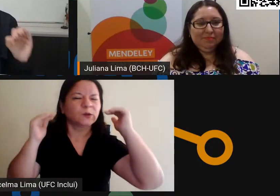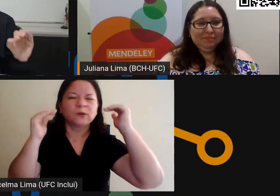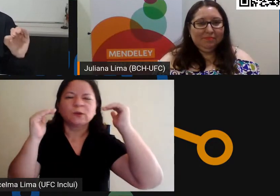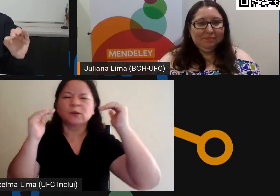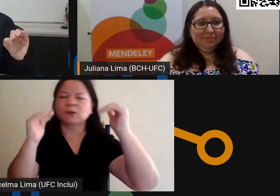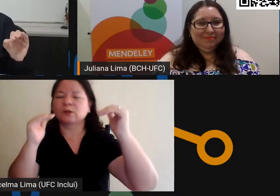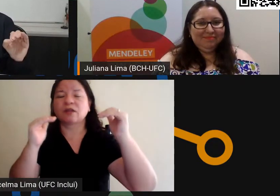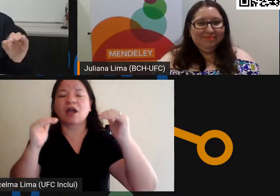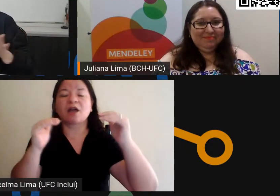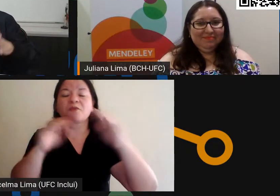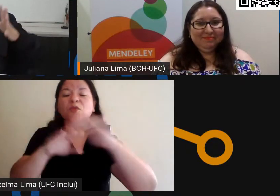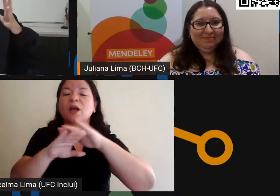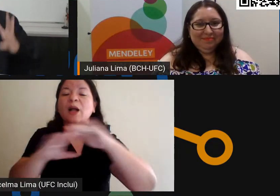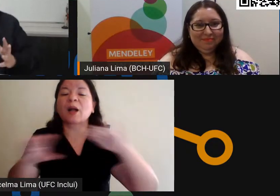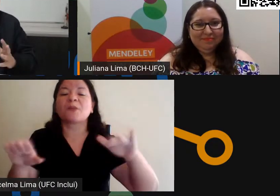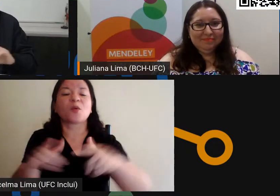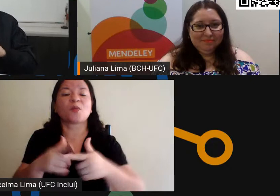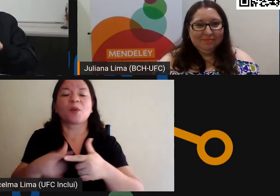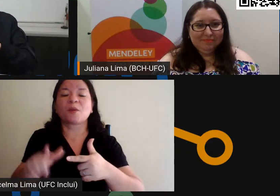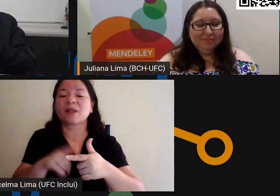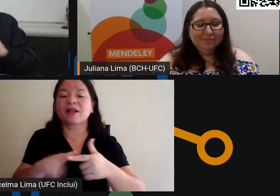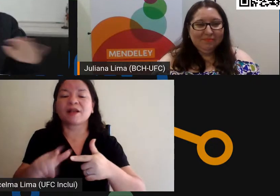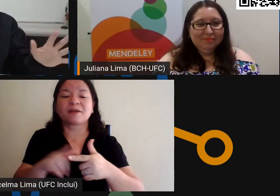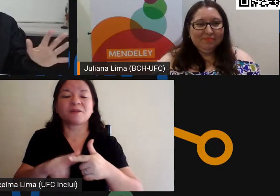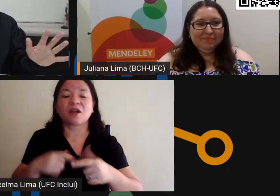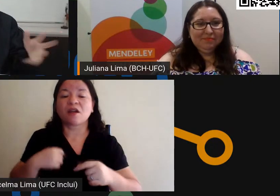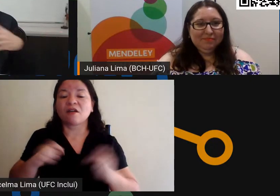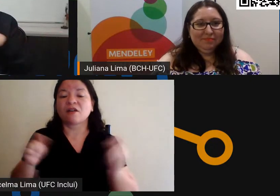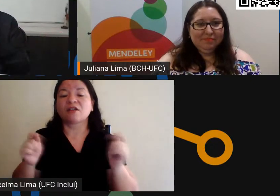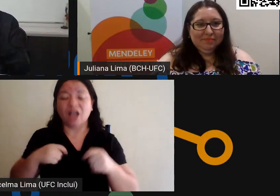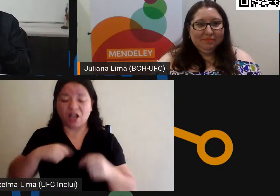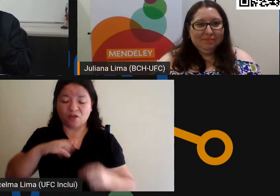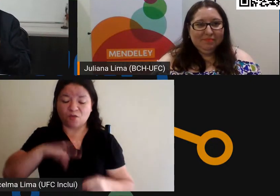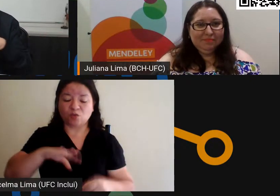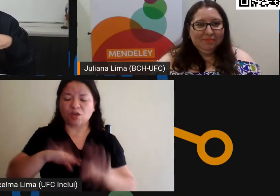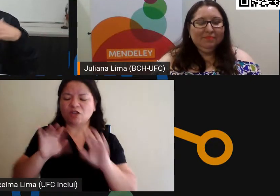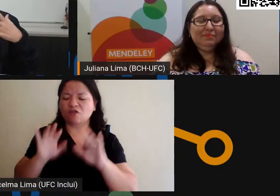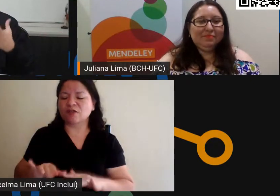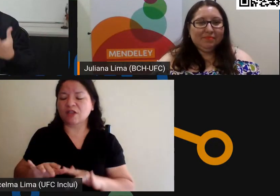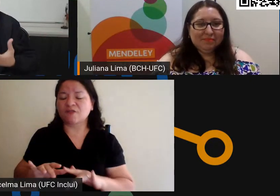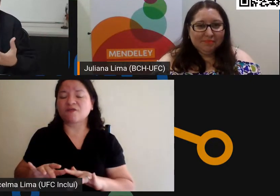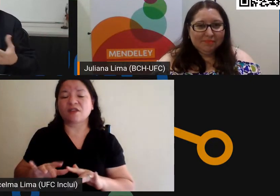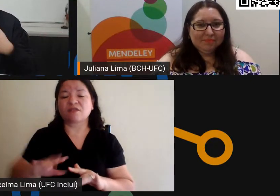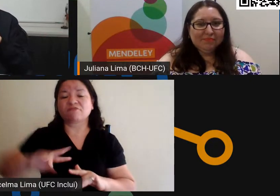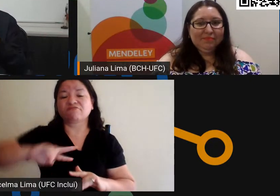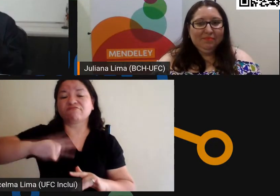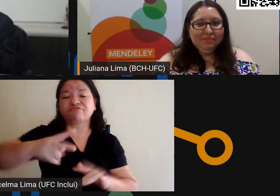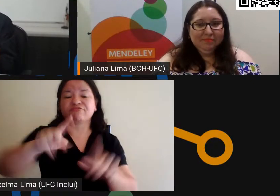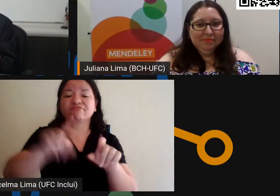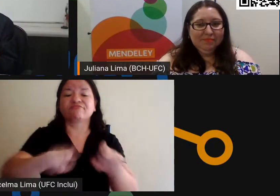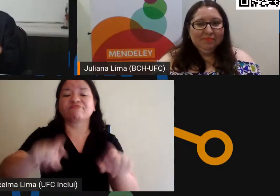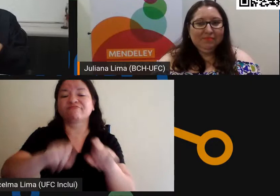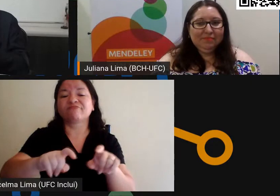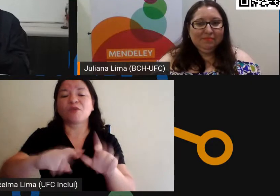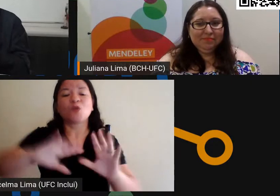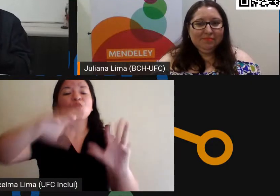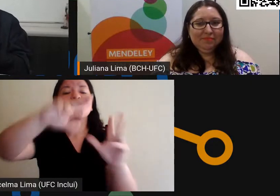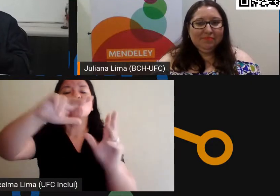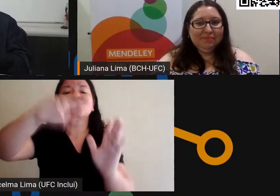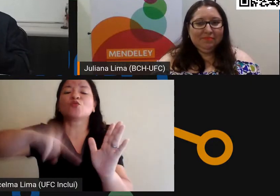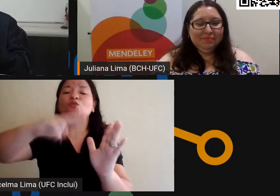acabou o problema. Eu posso escrever em português e o mundo vai ler. Aí eu vou me sentir feliz, porque é muito mais gostoso para mim escrever em português do